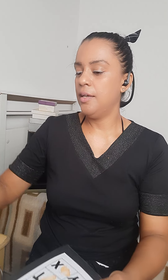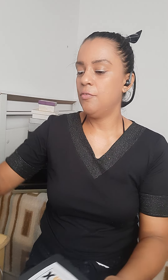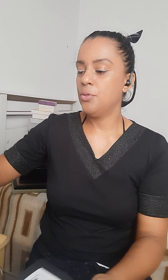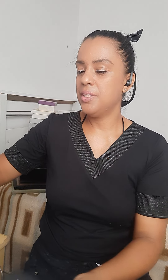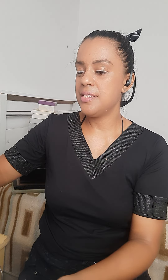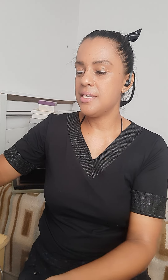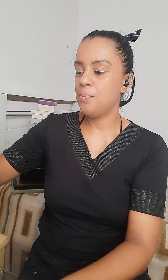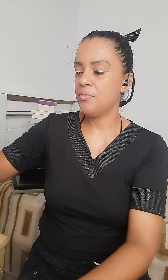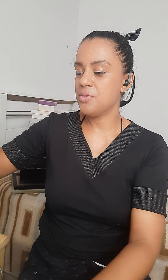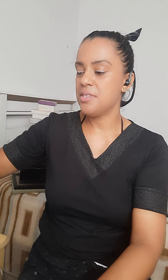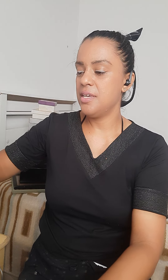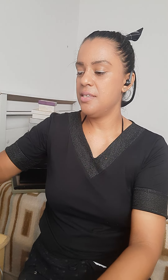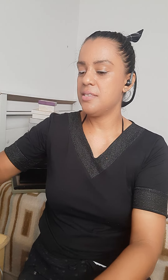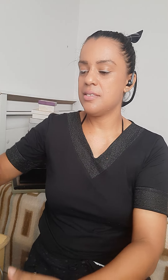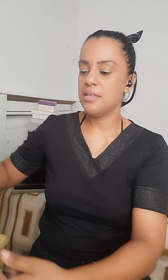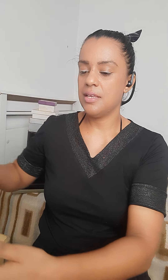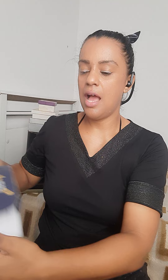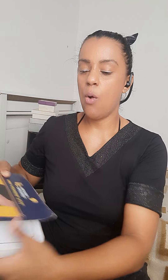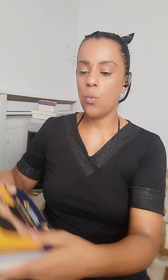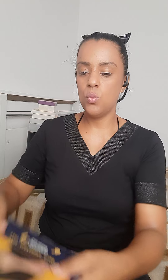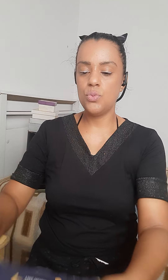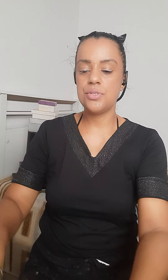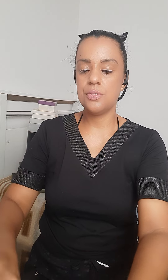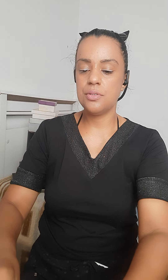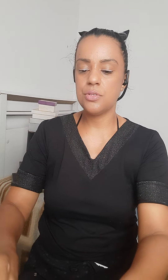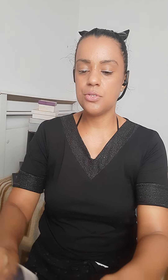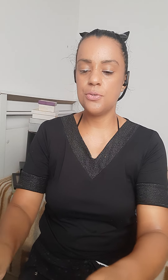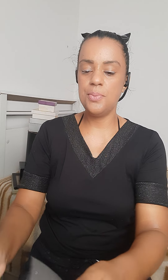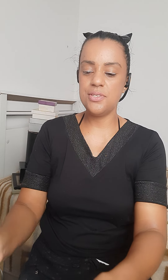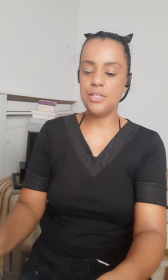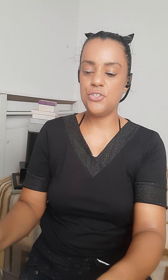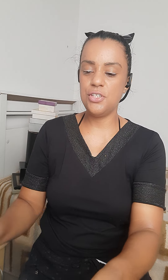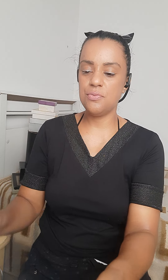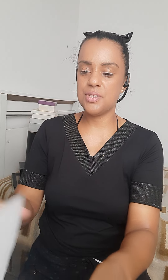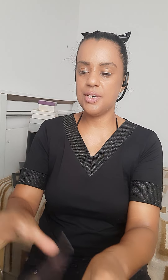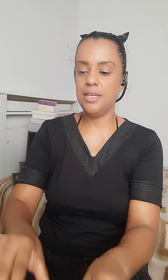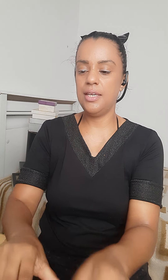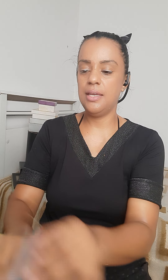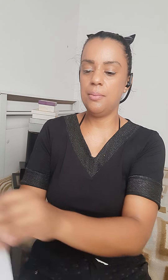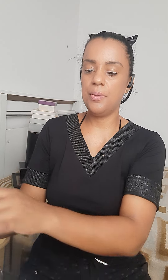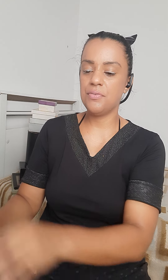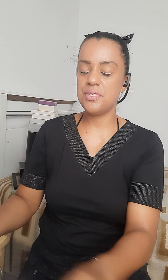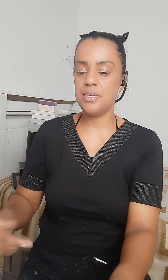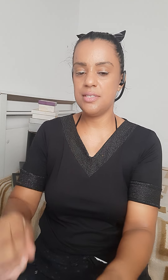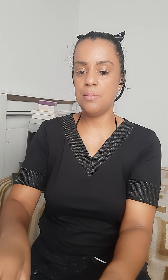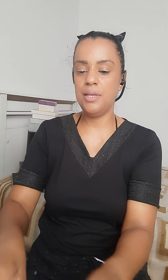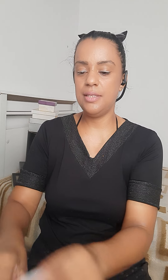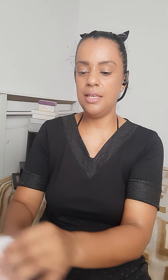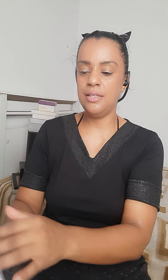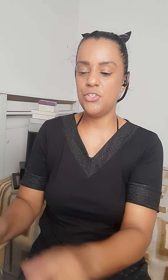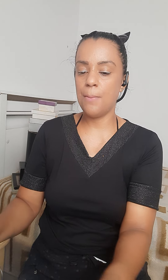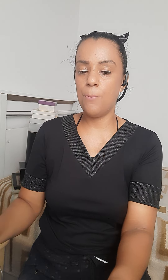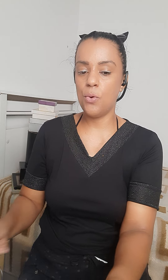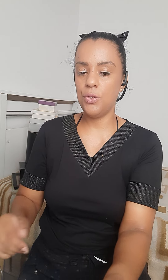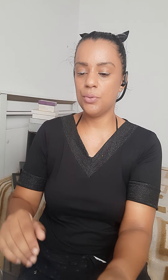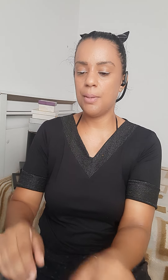Vou trazer para vocês alguns substantivos aqui, para vocês também terem de apoio, tá bom?